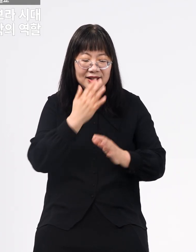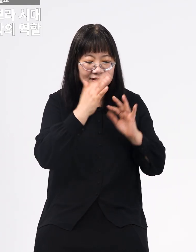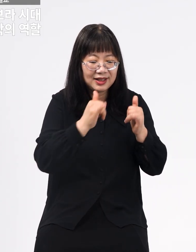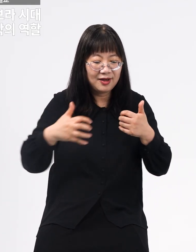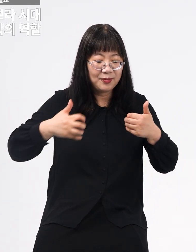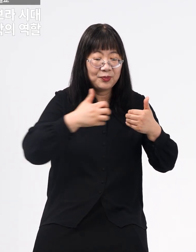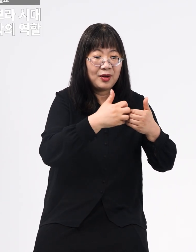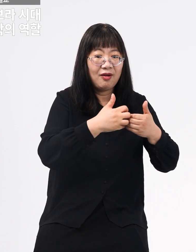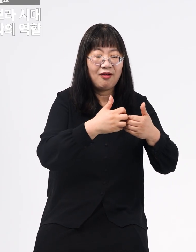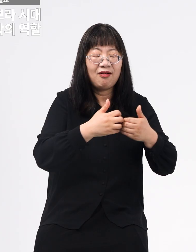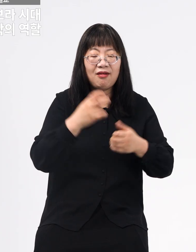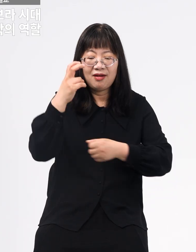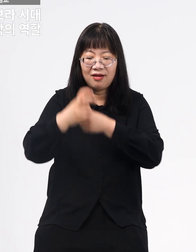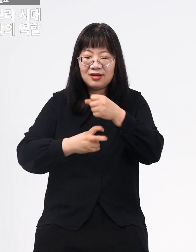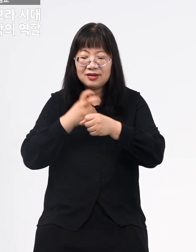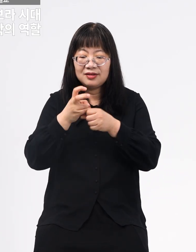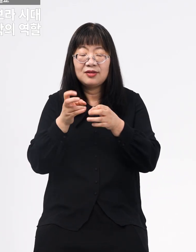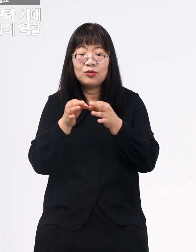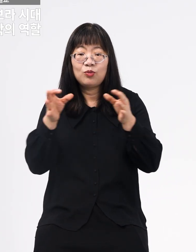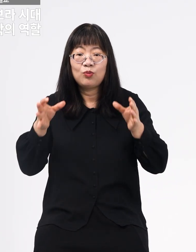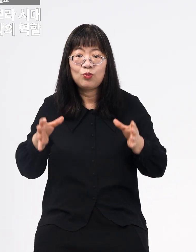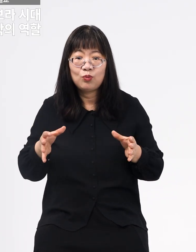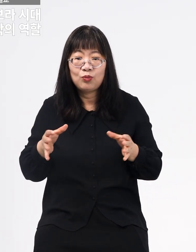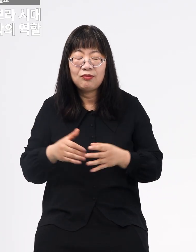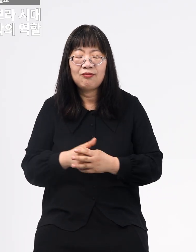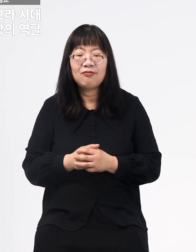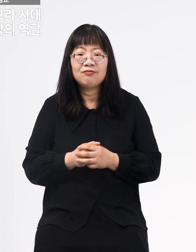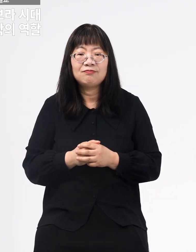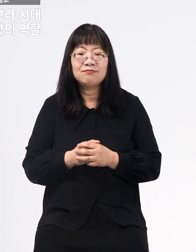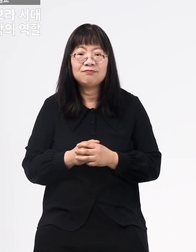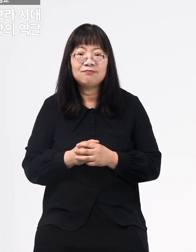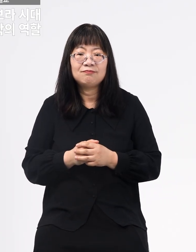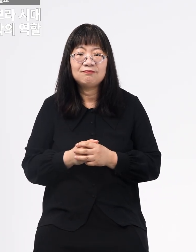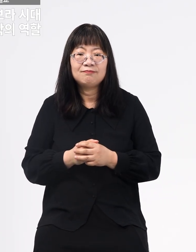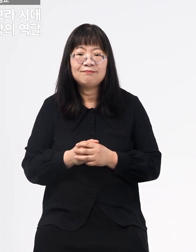무려 20년 동안을